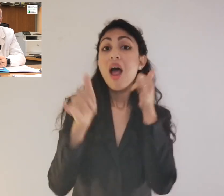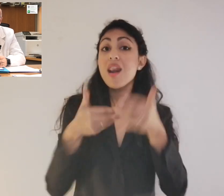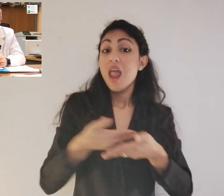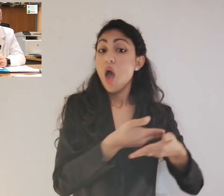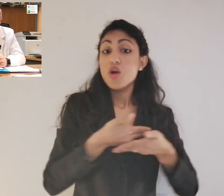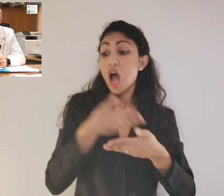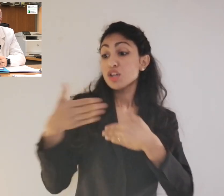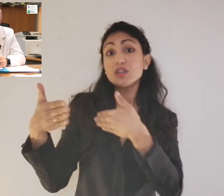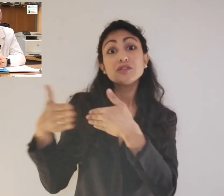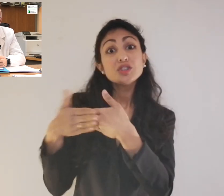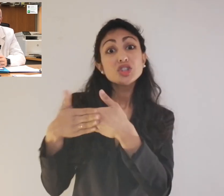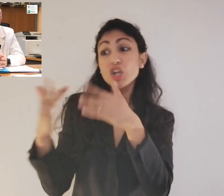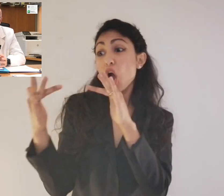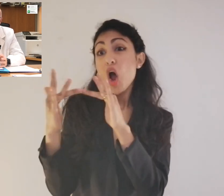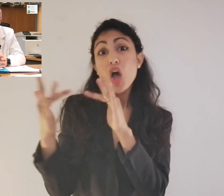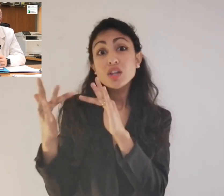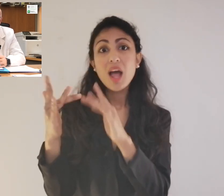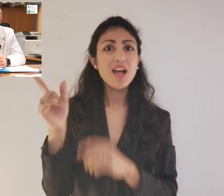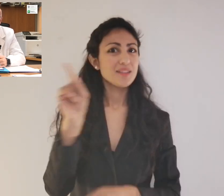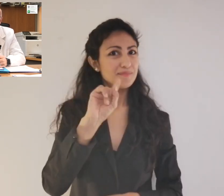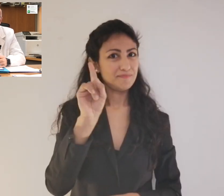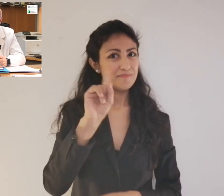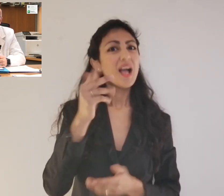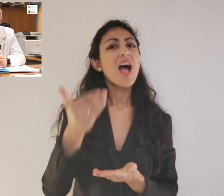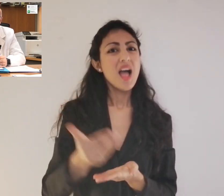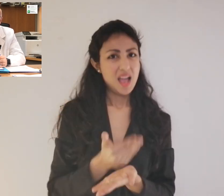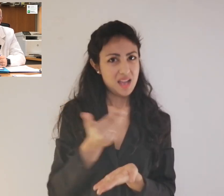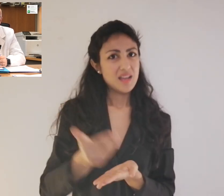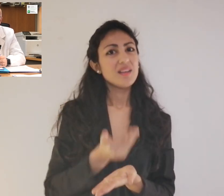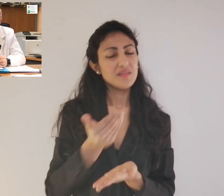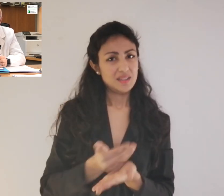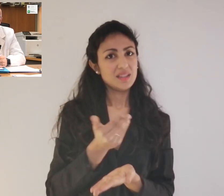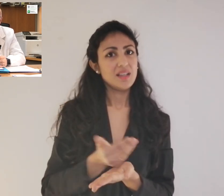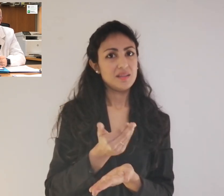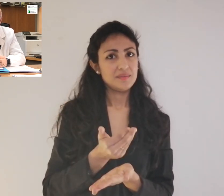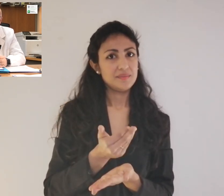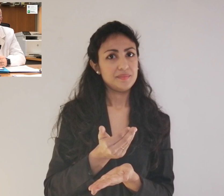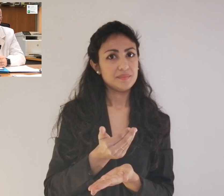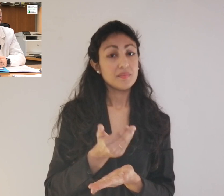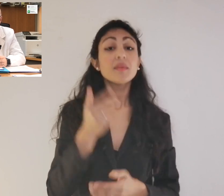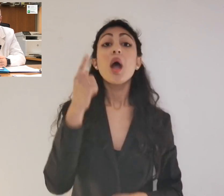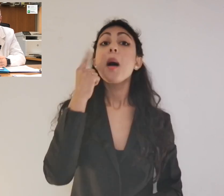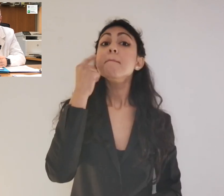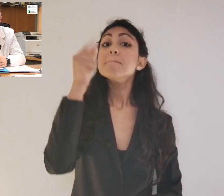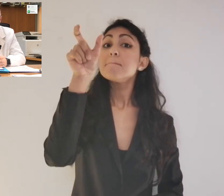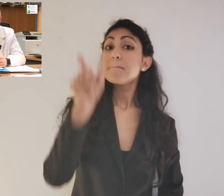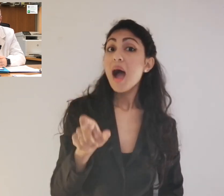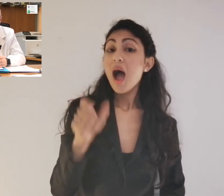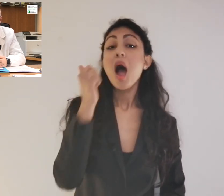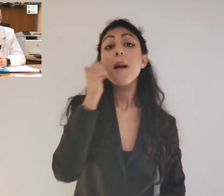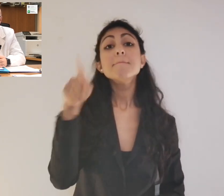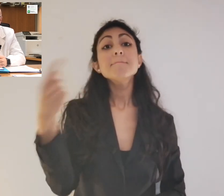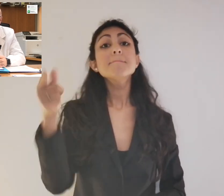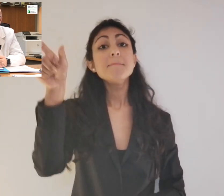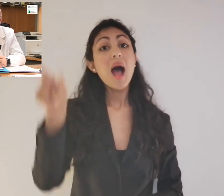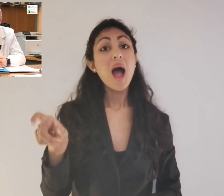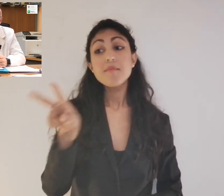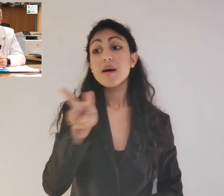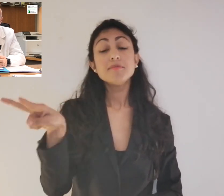quindi evitare i contatti, preservarlo quindi in questo senso. E poi tutte norme